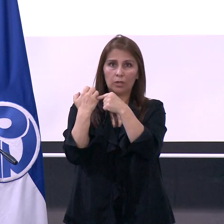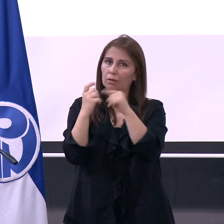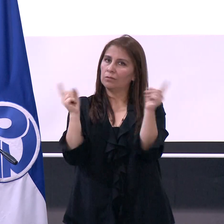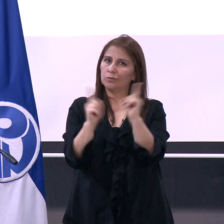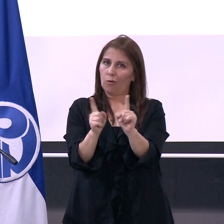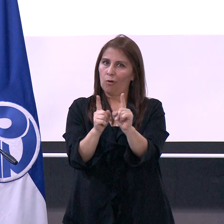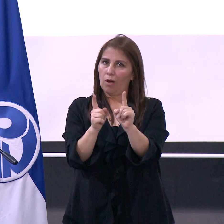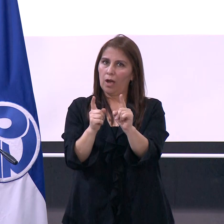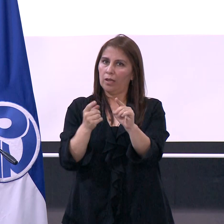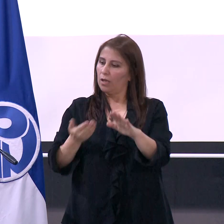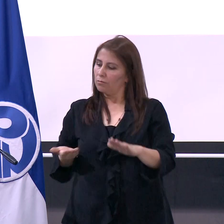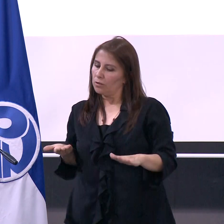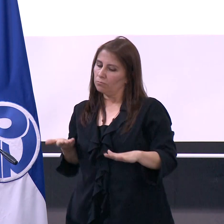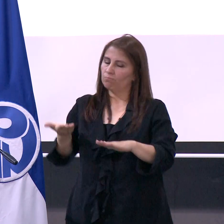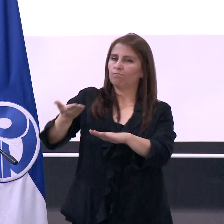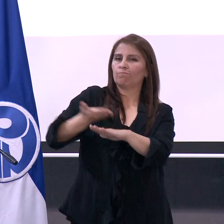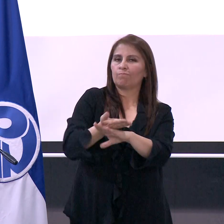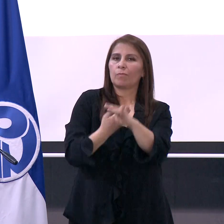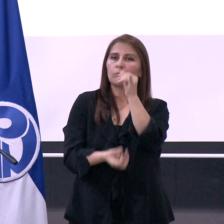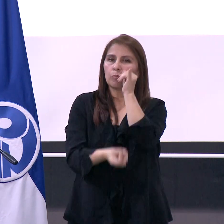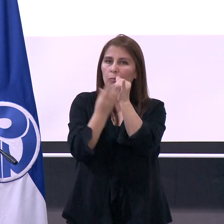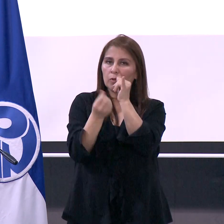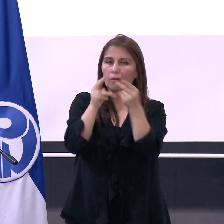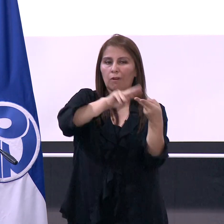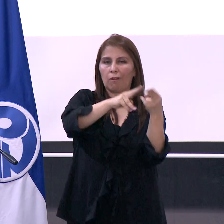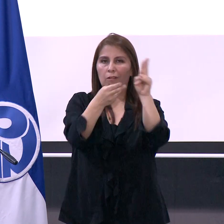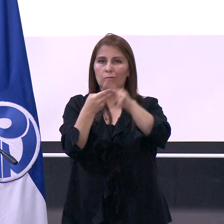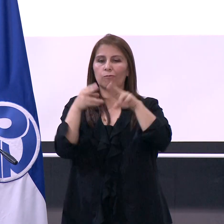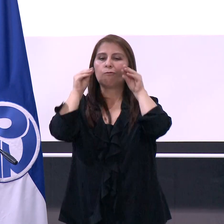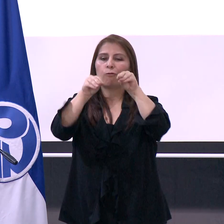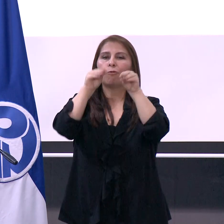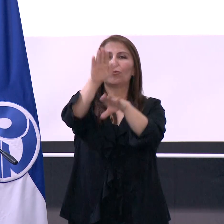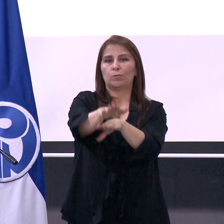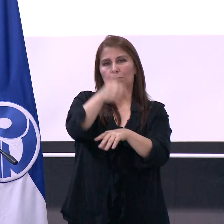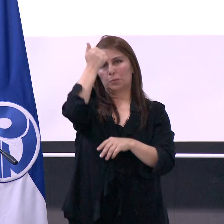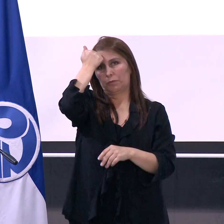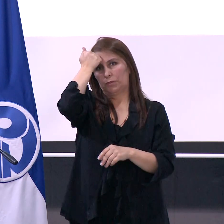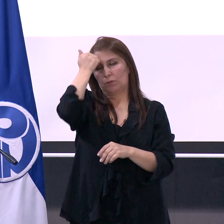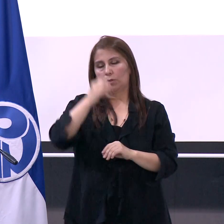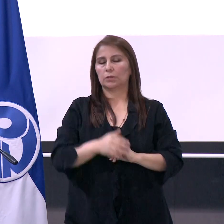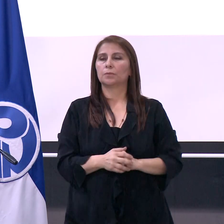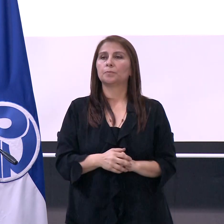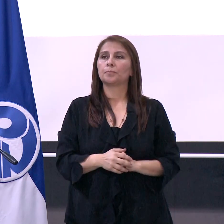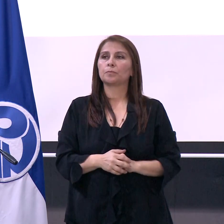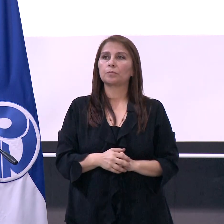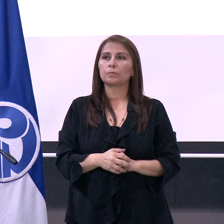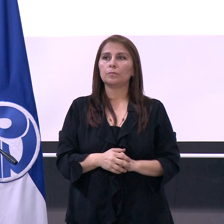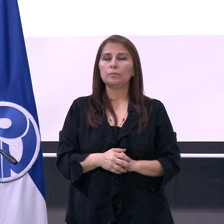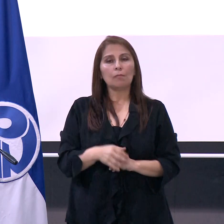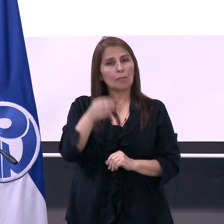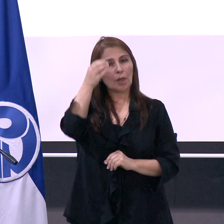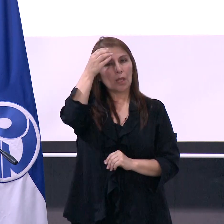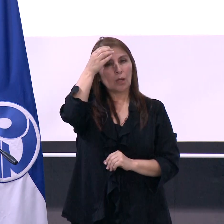pedagógicas detrás sobre la formación de maestros la concepción